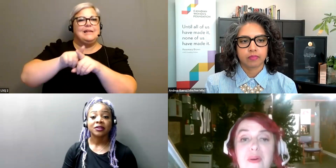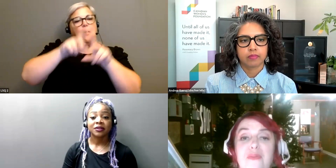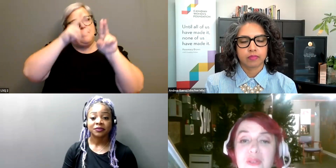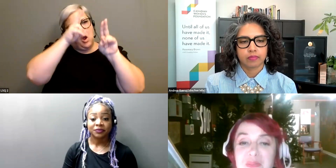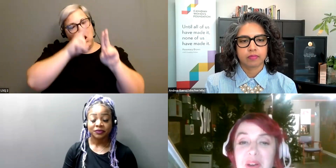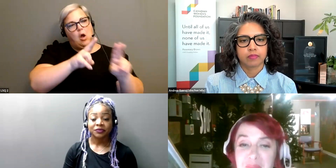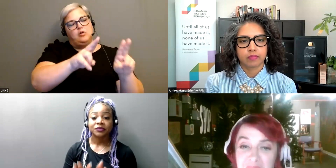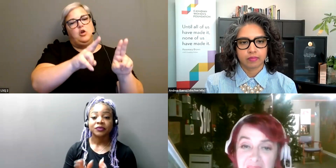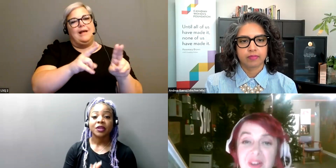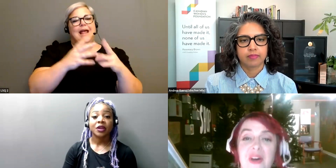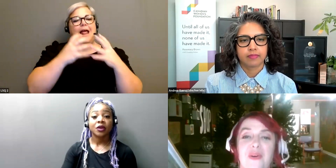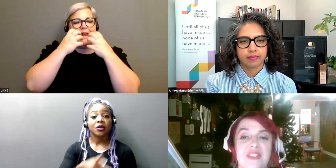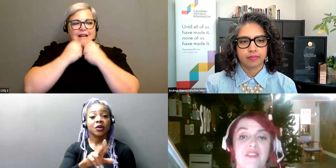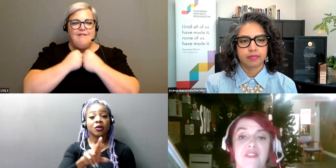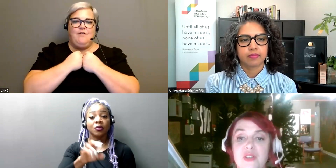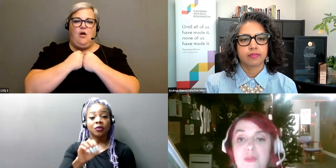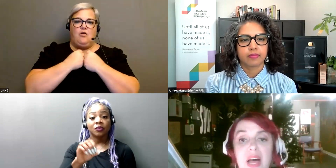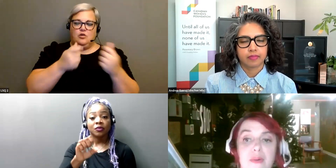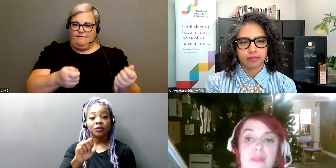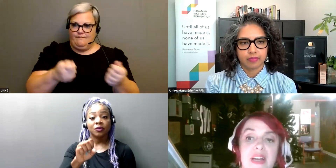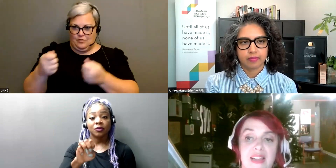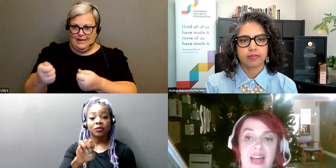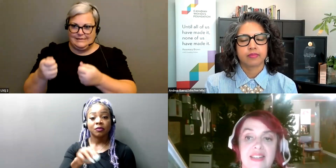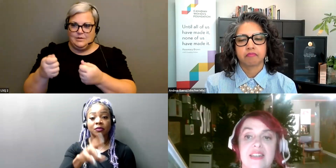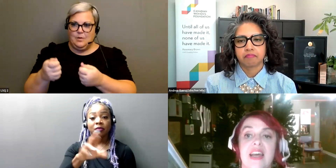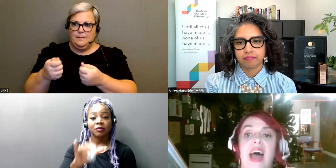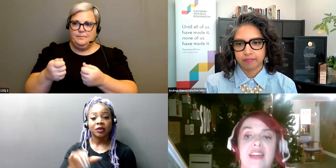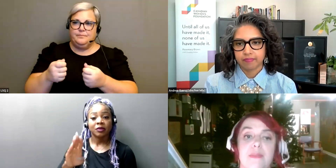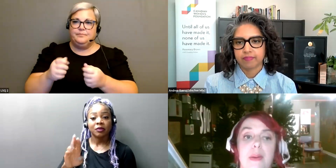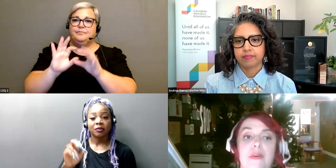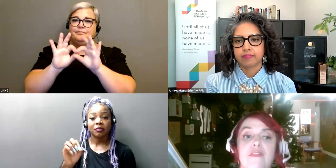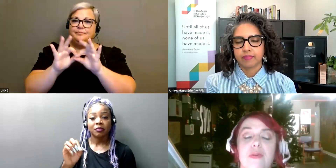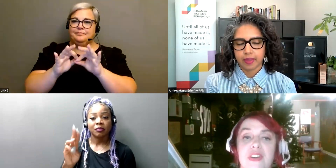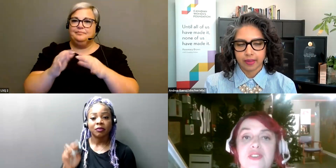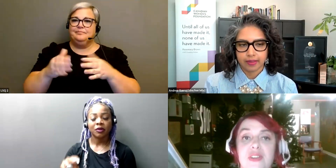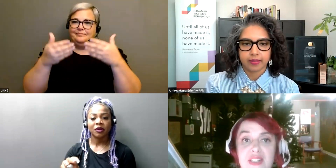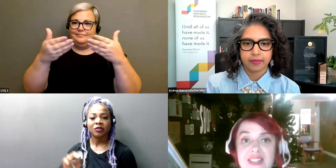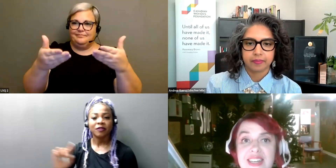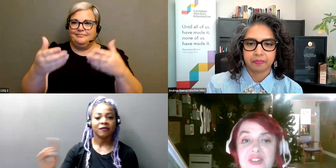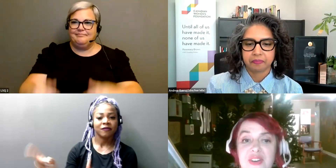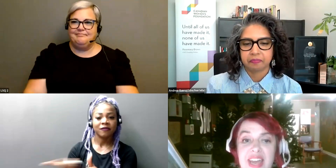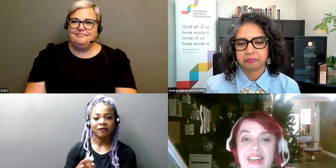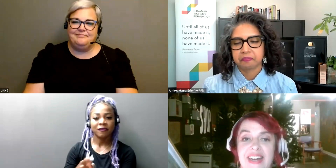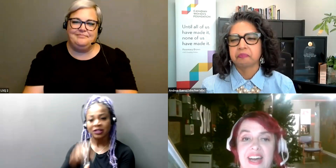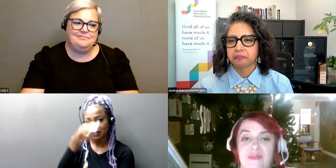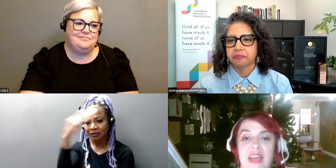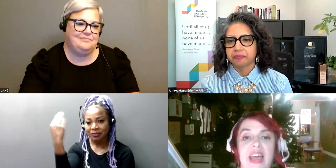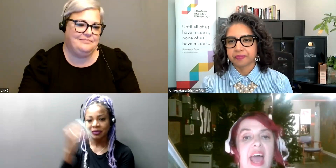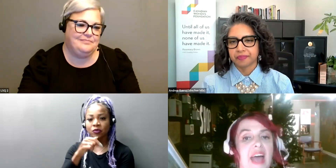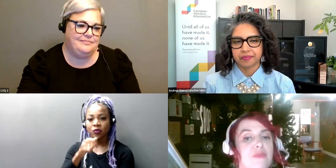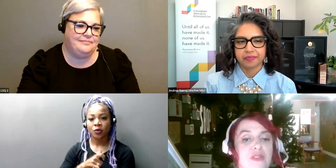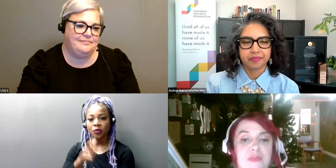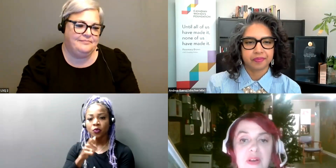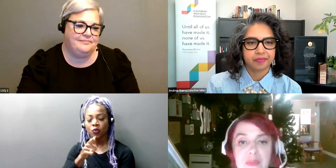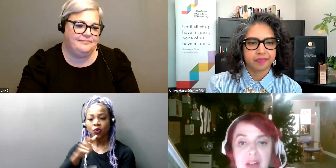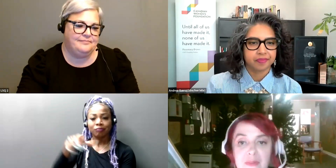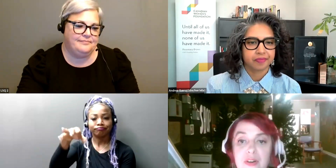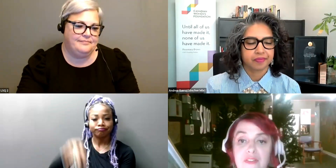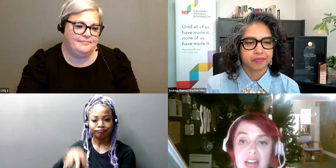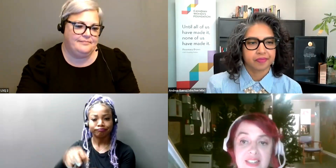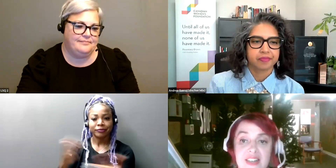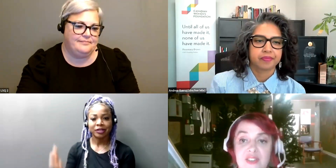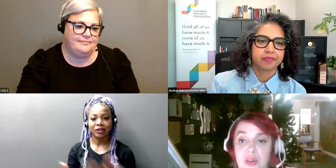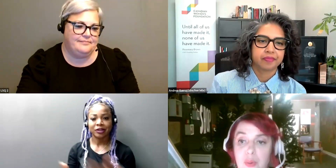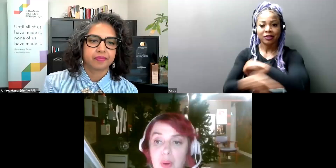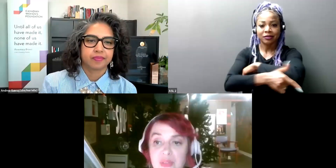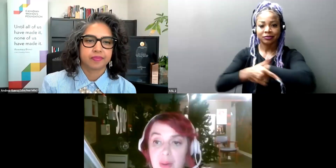valeurs fondatrices de notre fondation. Rosemary Brown était la première femme noire qui a été élue comme